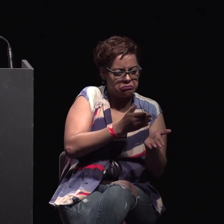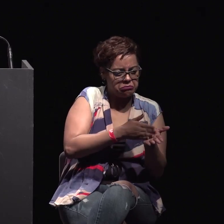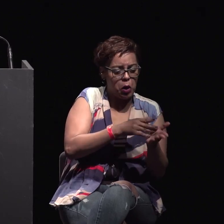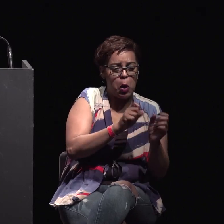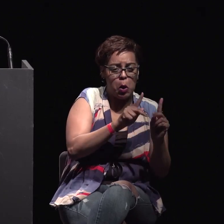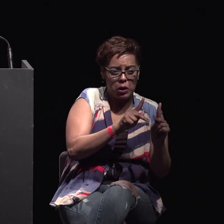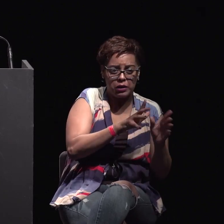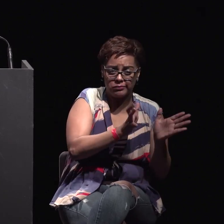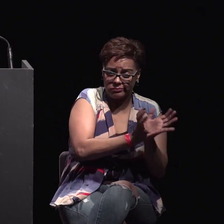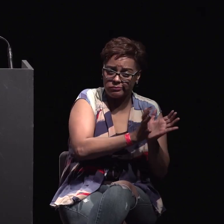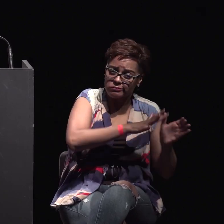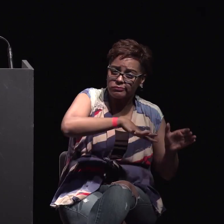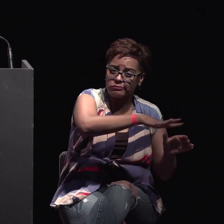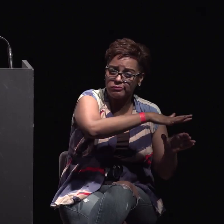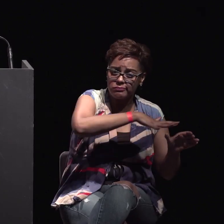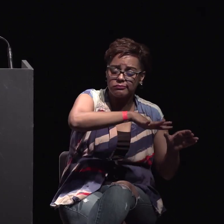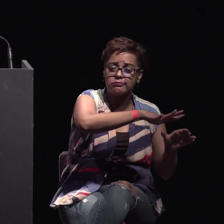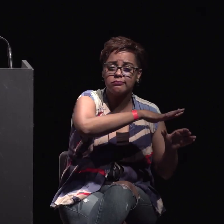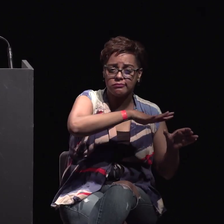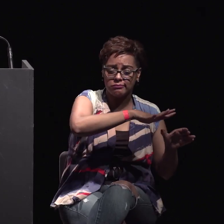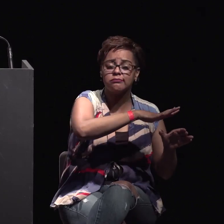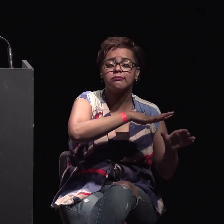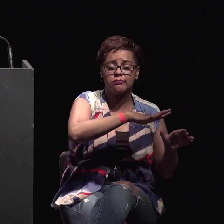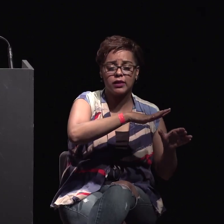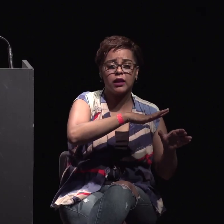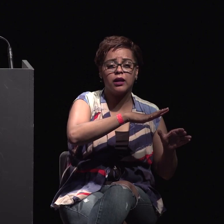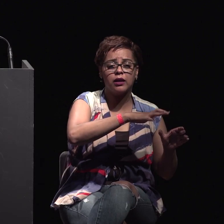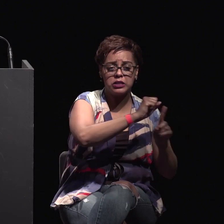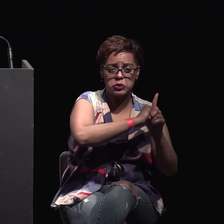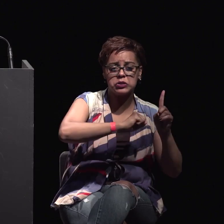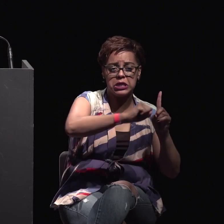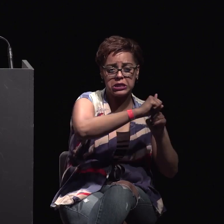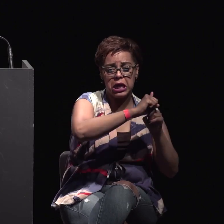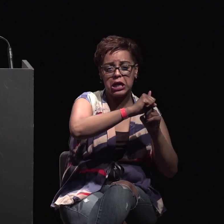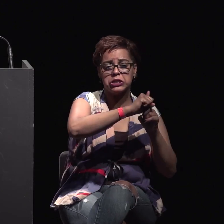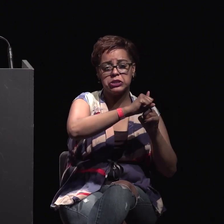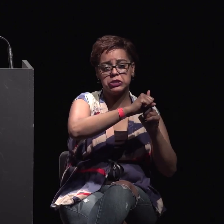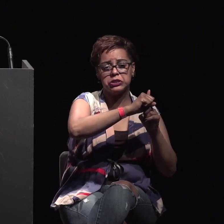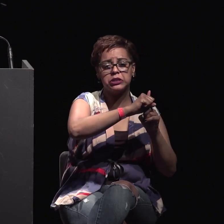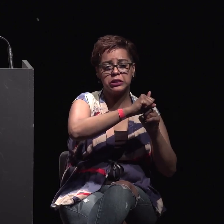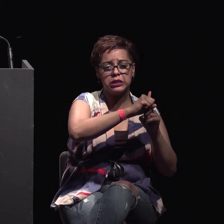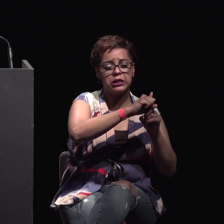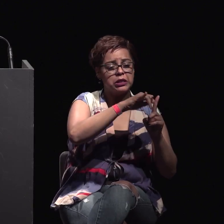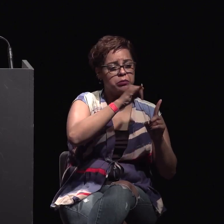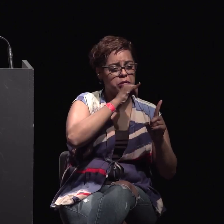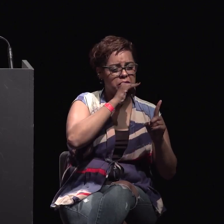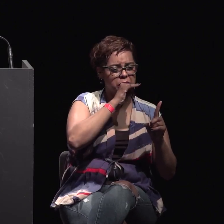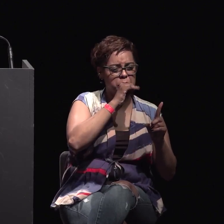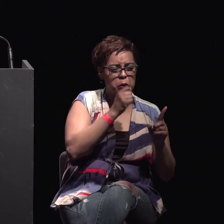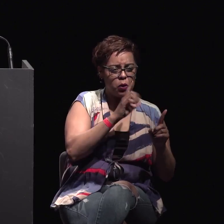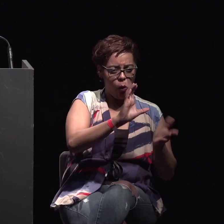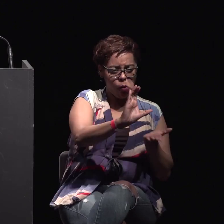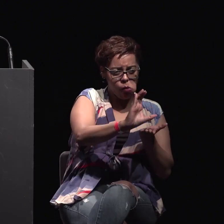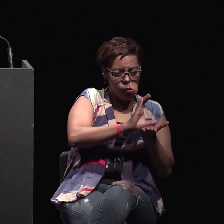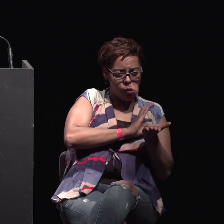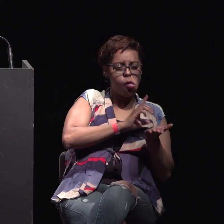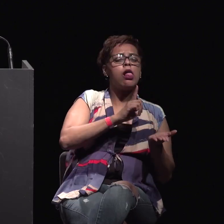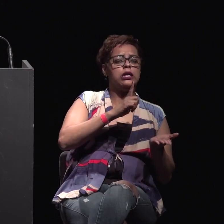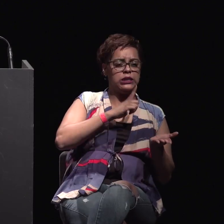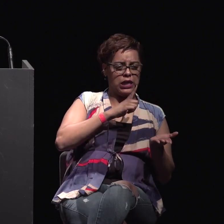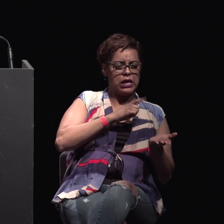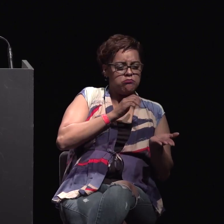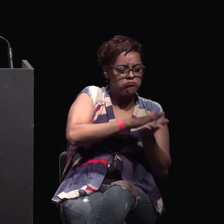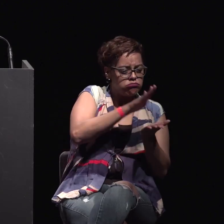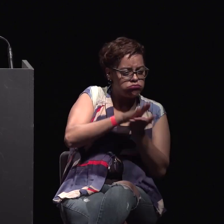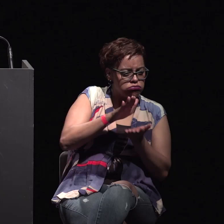de publicização do livro, de circulação, que são estratégias agressivas e que fazem com que esses